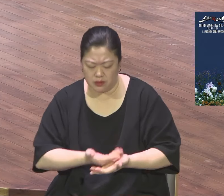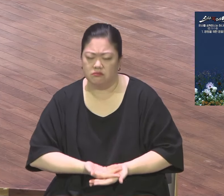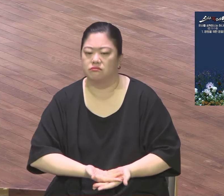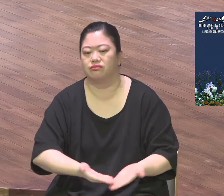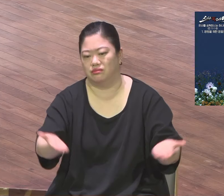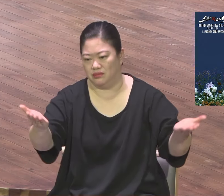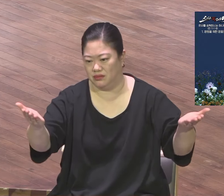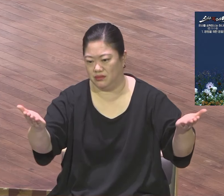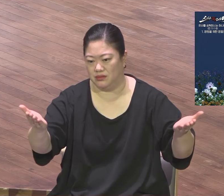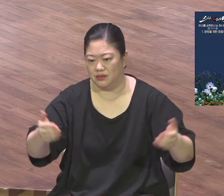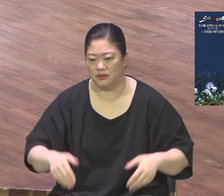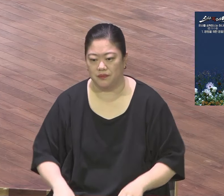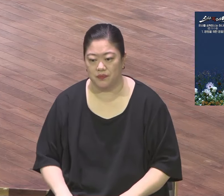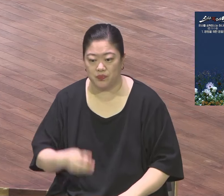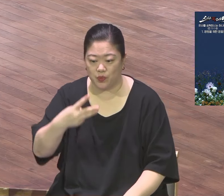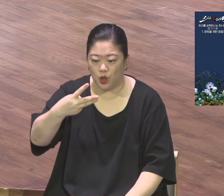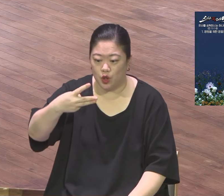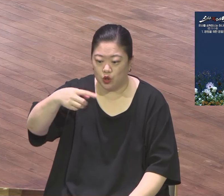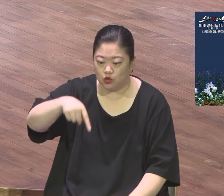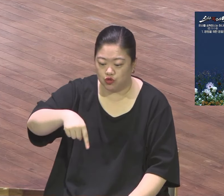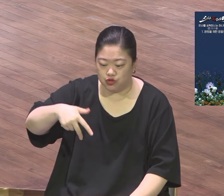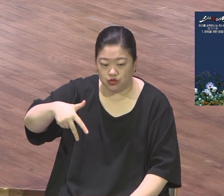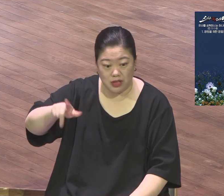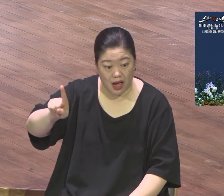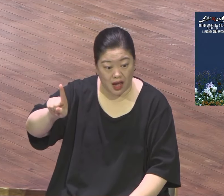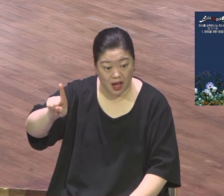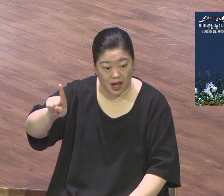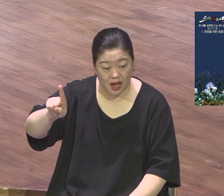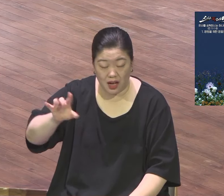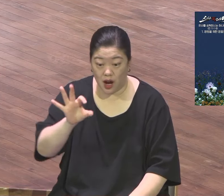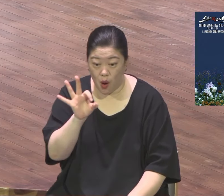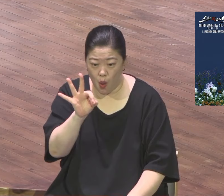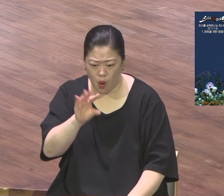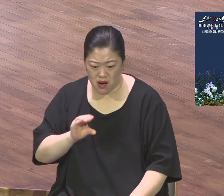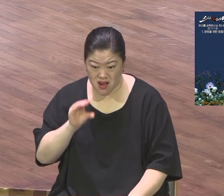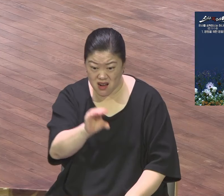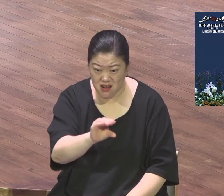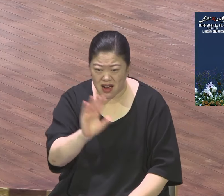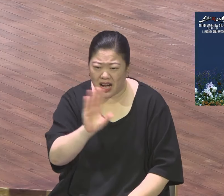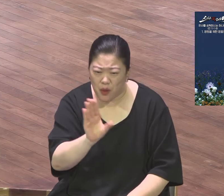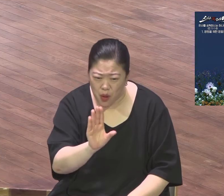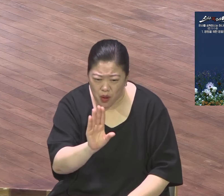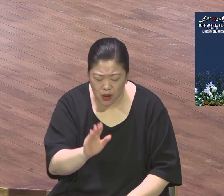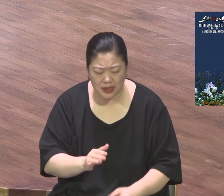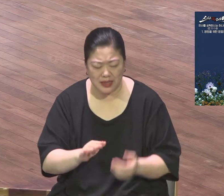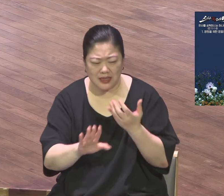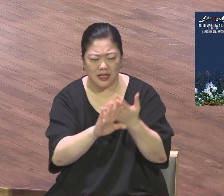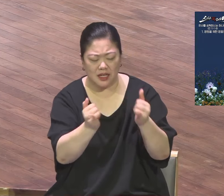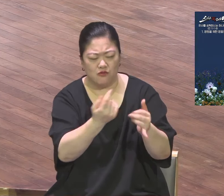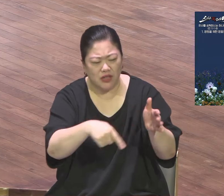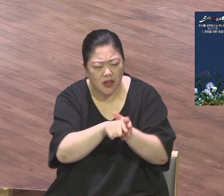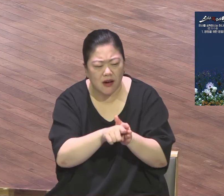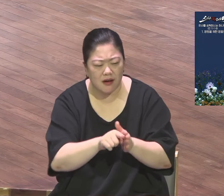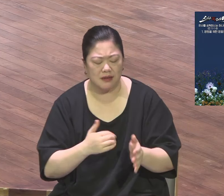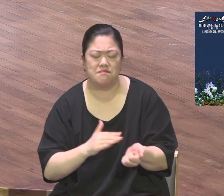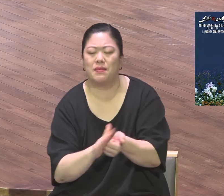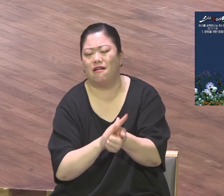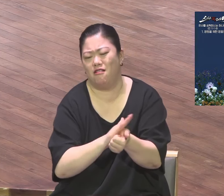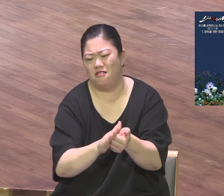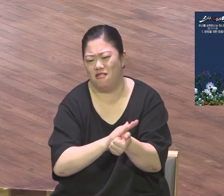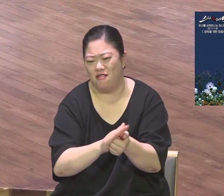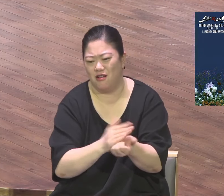말이에요. 특별히 무슨 투자? 영혼을 위한 투자를 해라. 영혼을 위한 것. 하나님의 자녀만이 가진